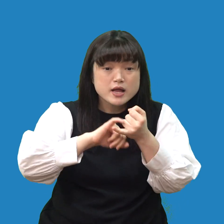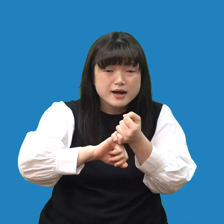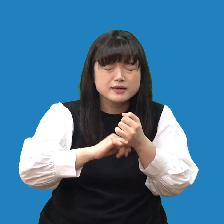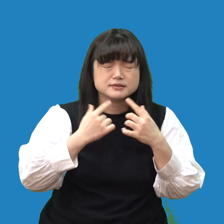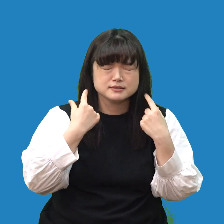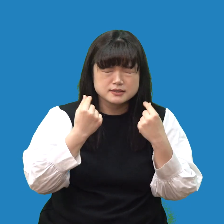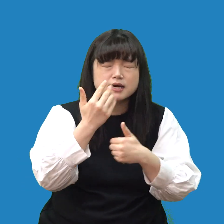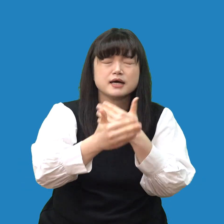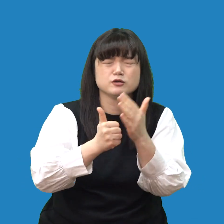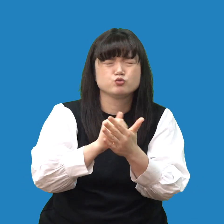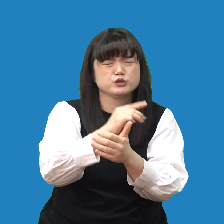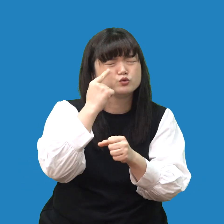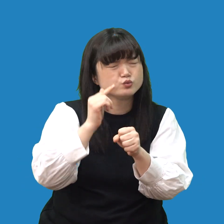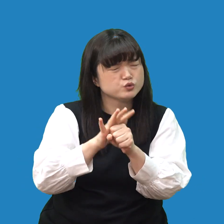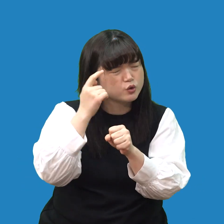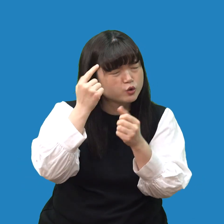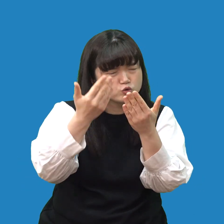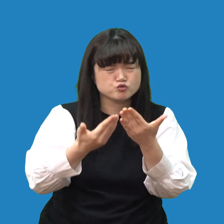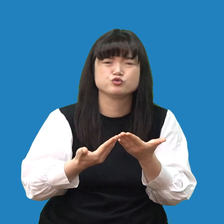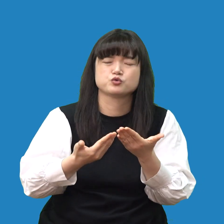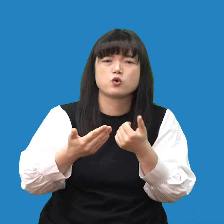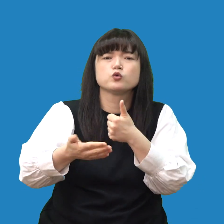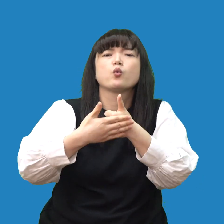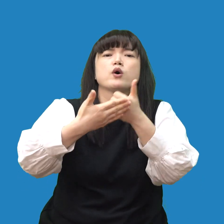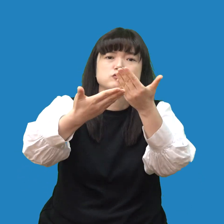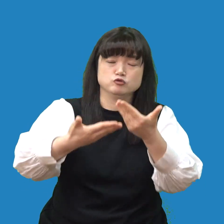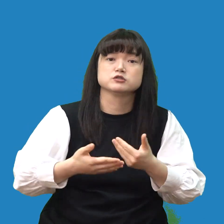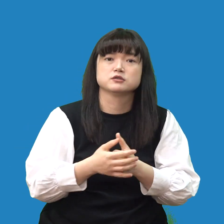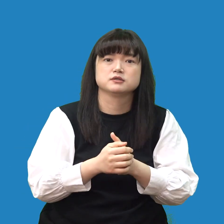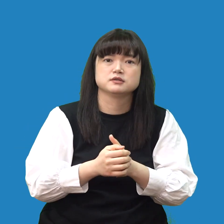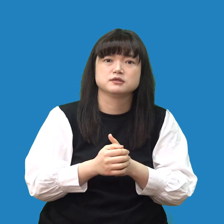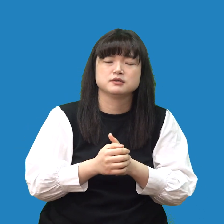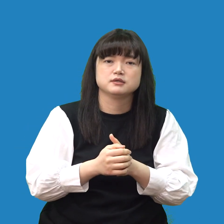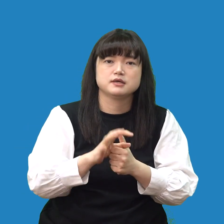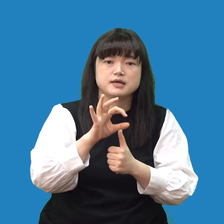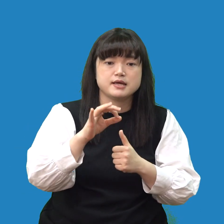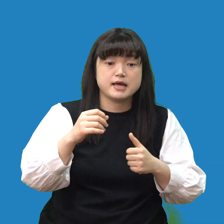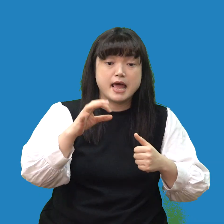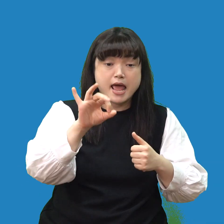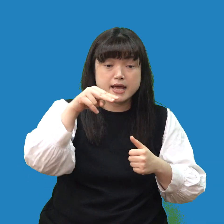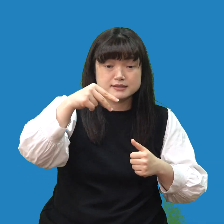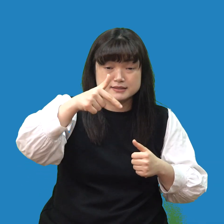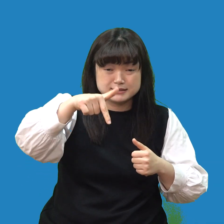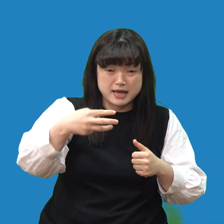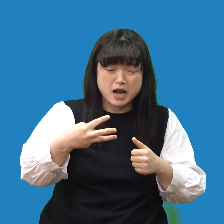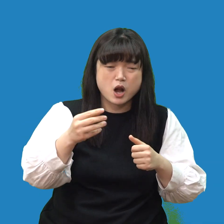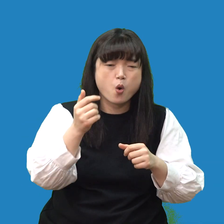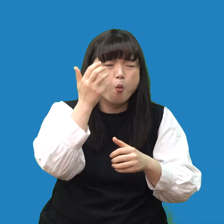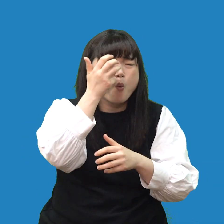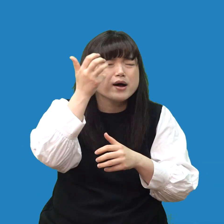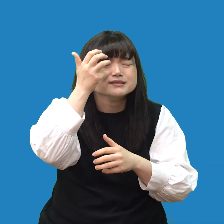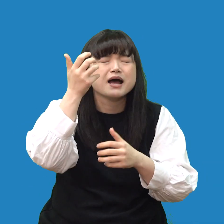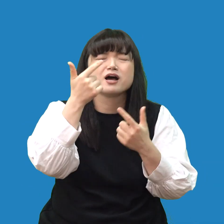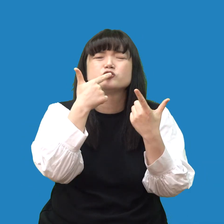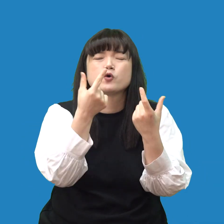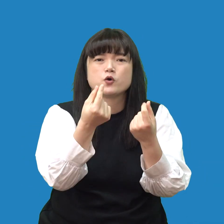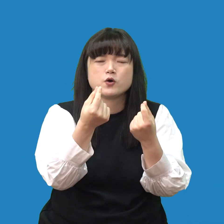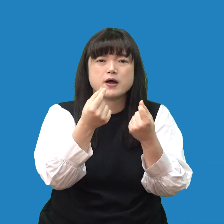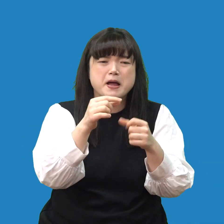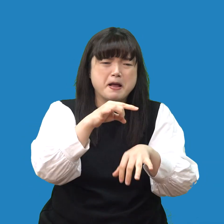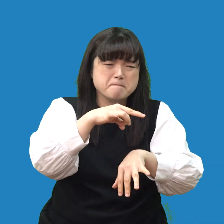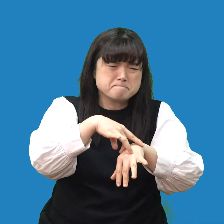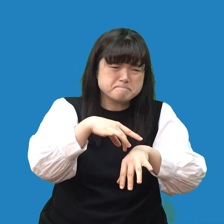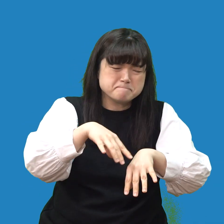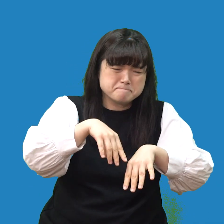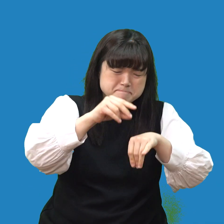하나님께서 우리를 긍휼히 여기시고 도와주실 것입니다. 에스겔의 환상처럼 마른 뼈를 살게 하시는 그 주님의 생기가